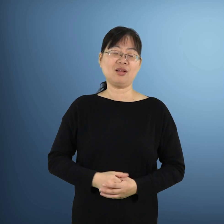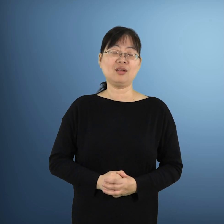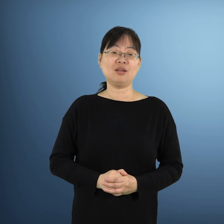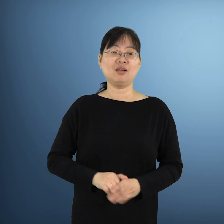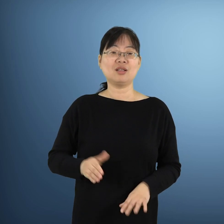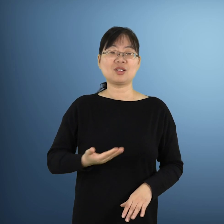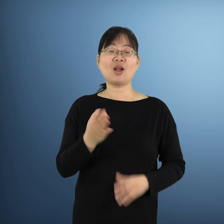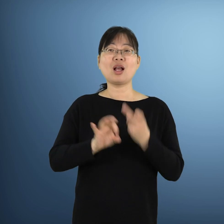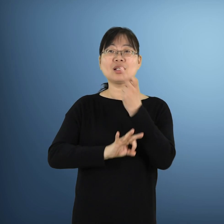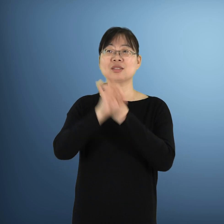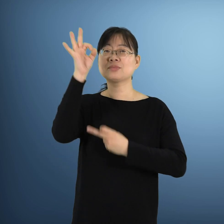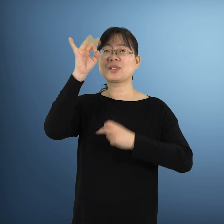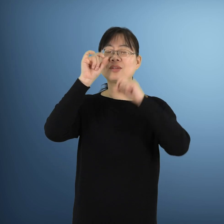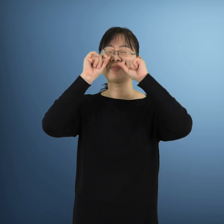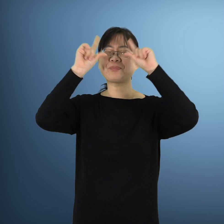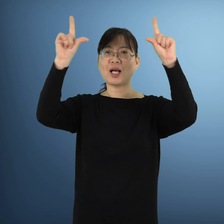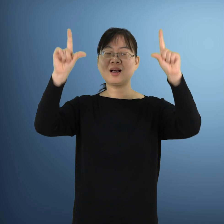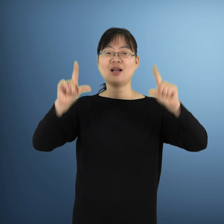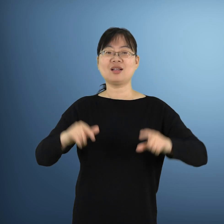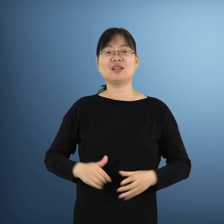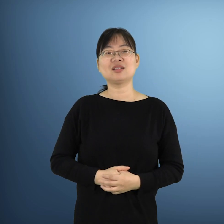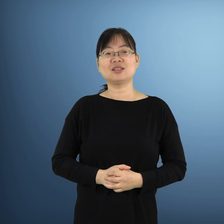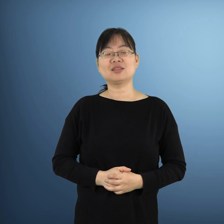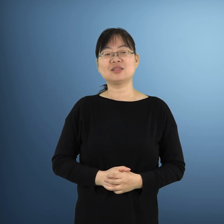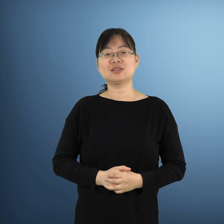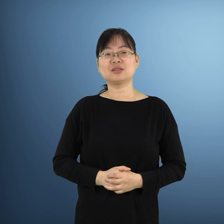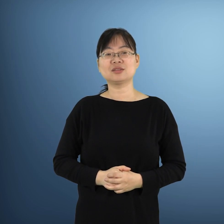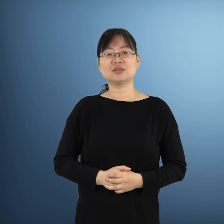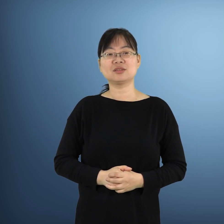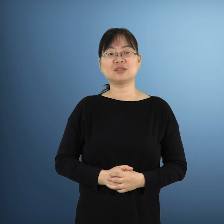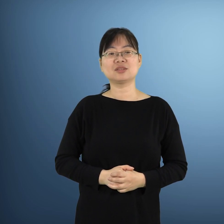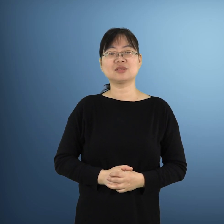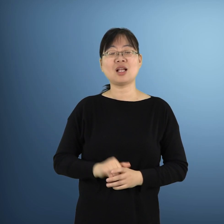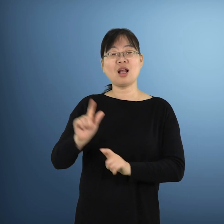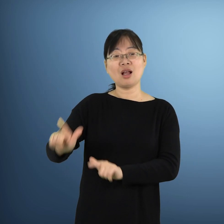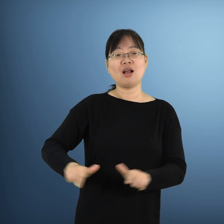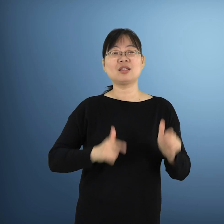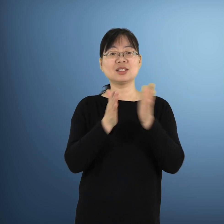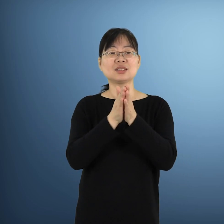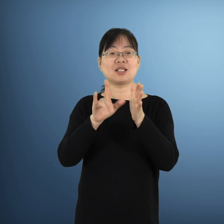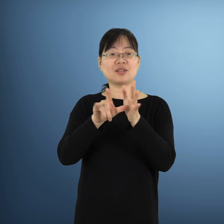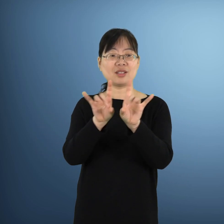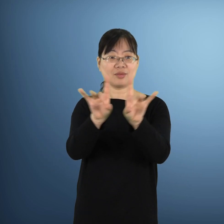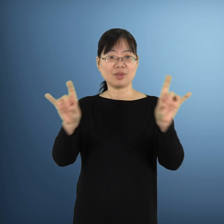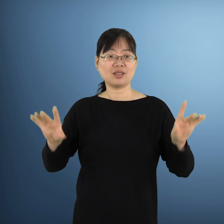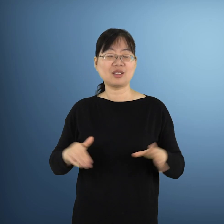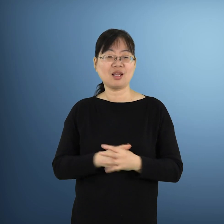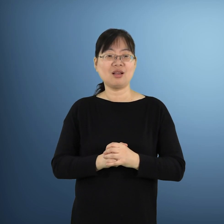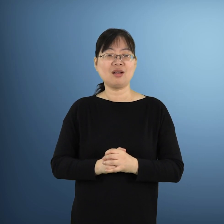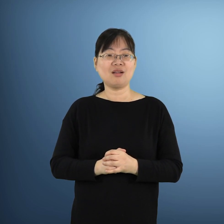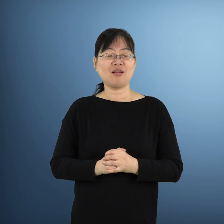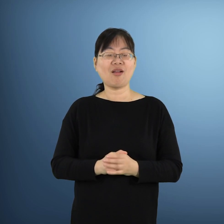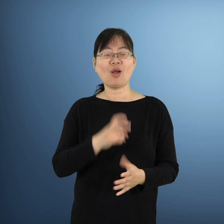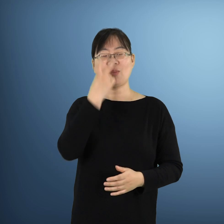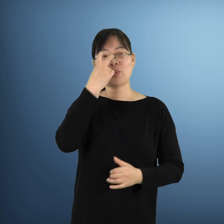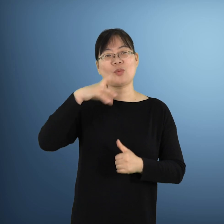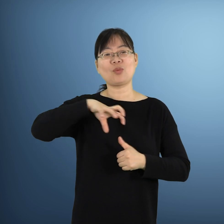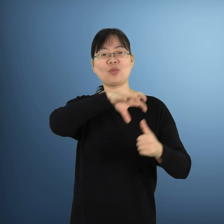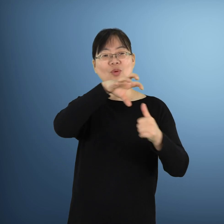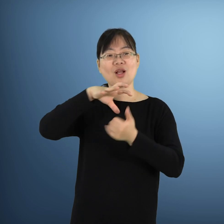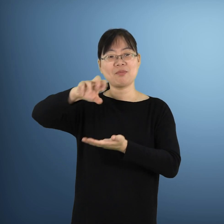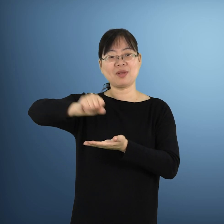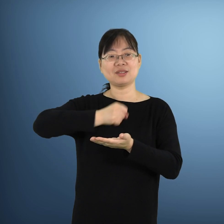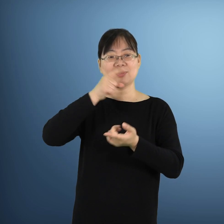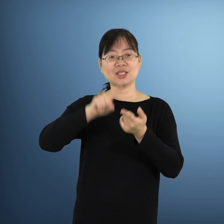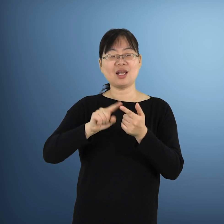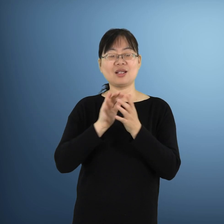여러분들이 아침에 눈을 떠서 하루를 시작할 때마다 이